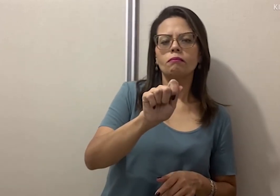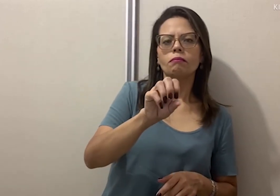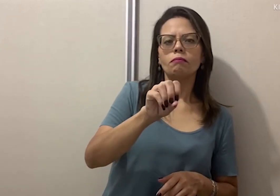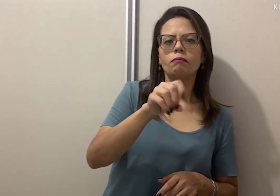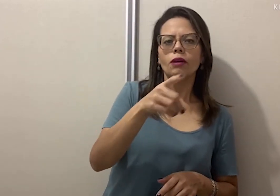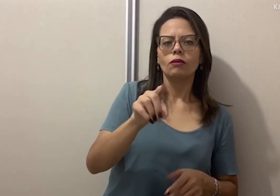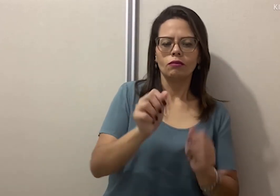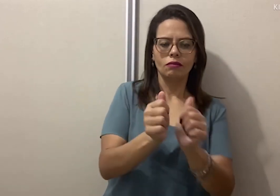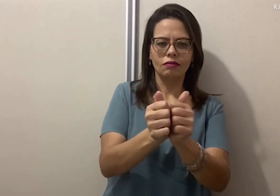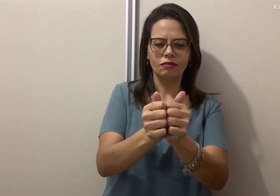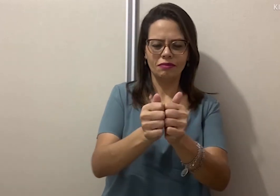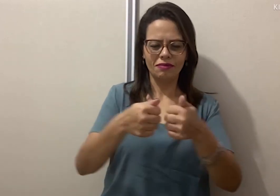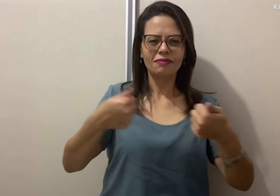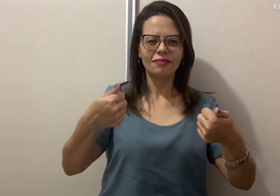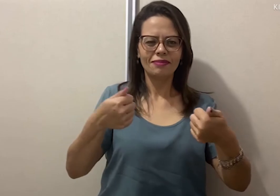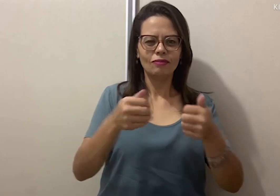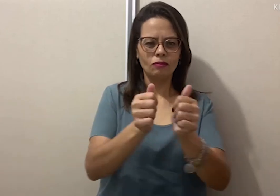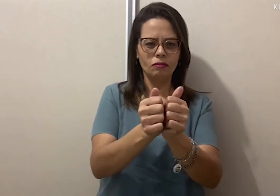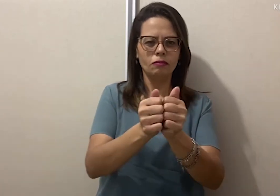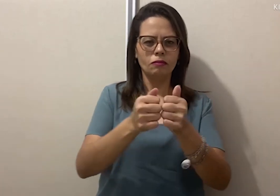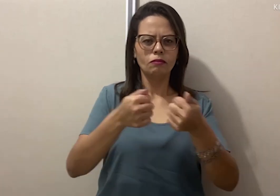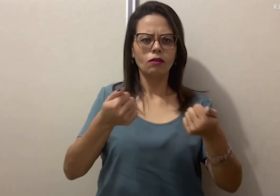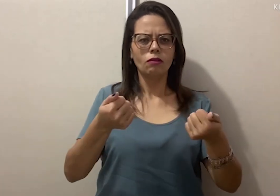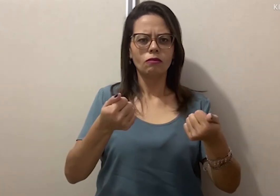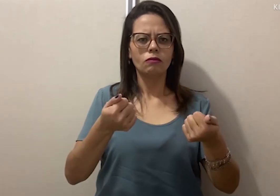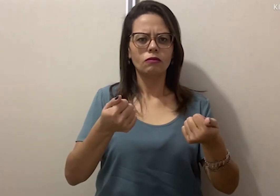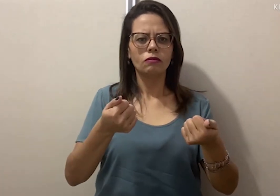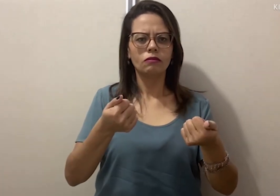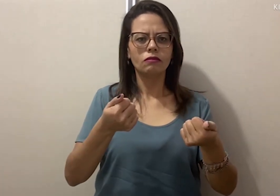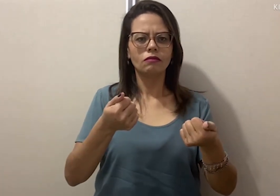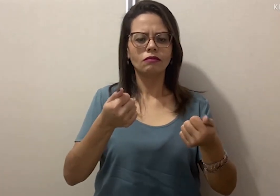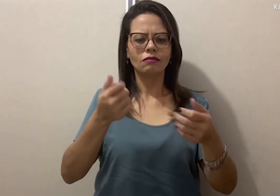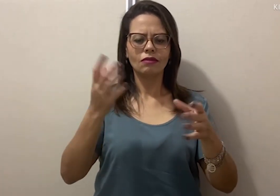Depende o que eu vou cortar. Pão. Esse é o sinal de pão. Pão.